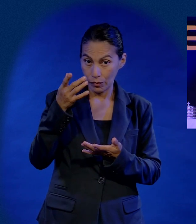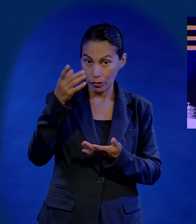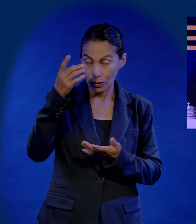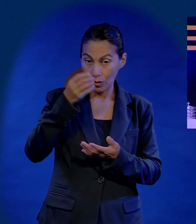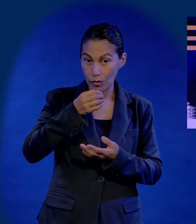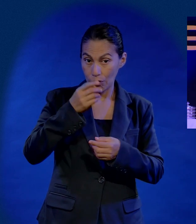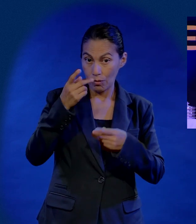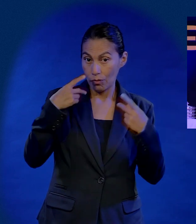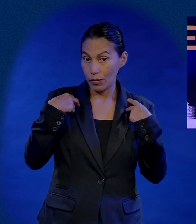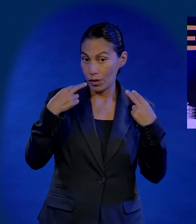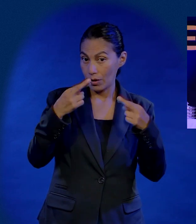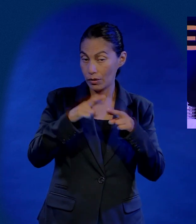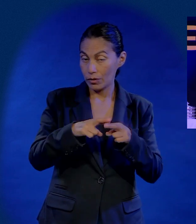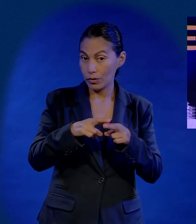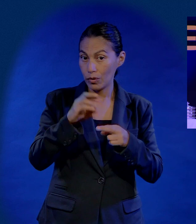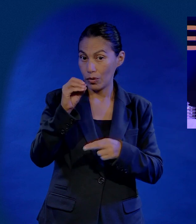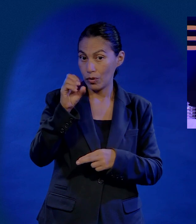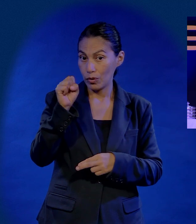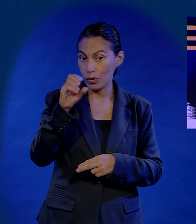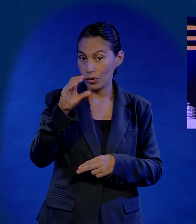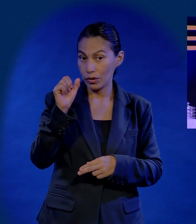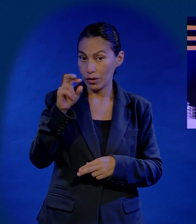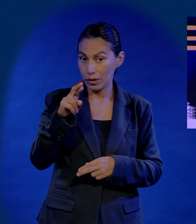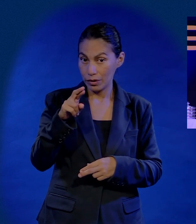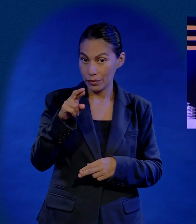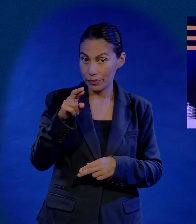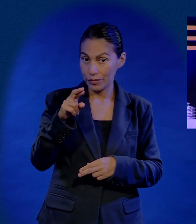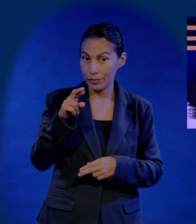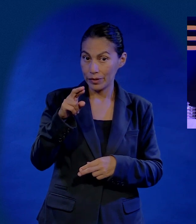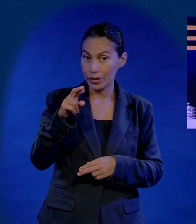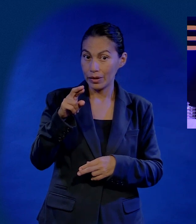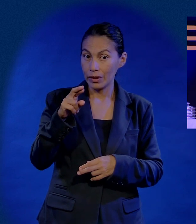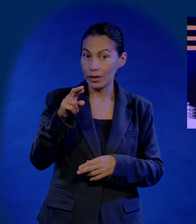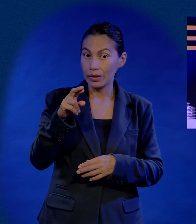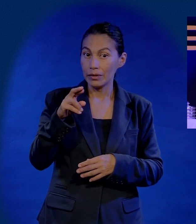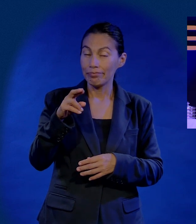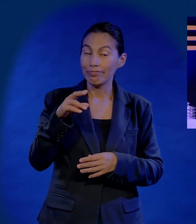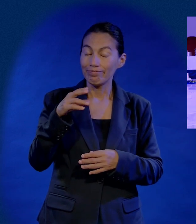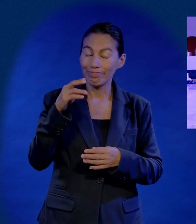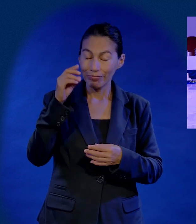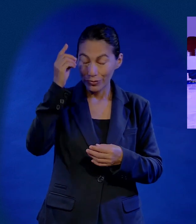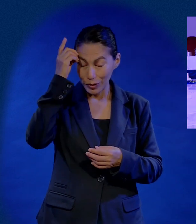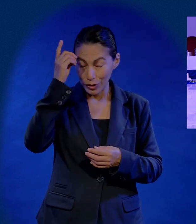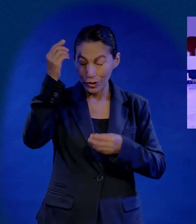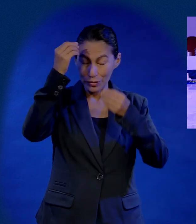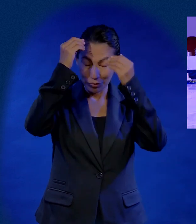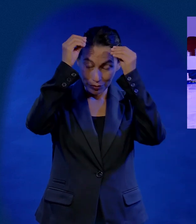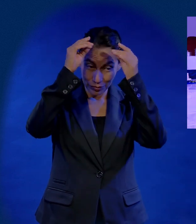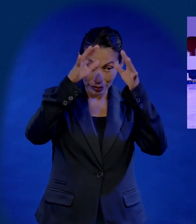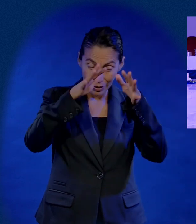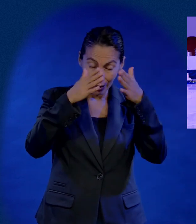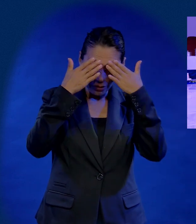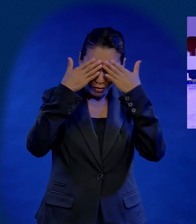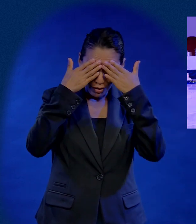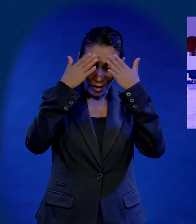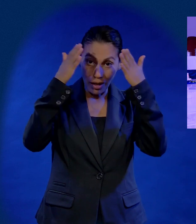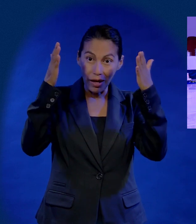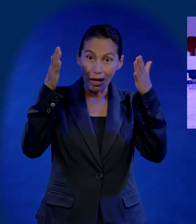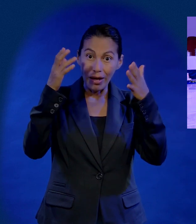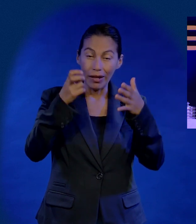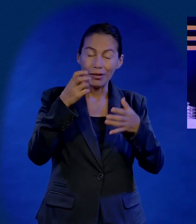dio al profesor Oscar y al profesor Arnel en el canto tema. Ya me lo aprendí, está precioso, una